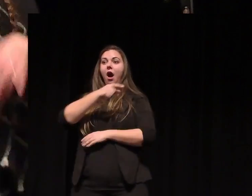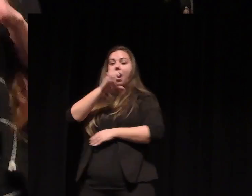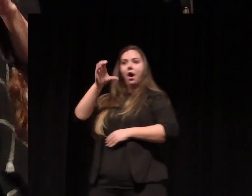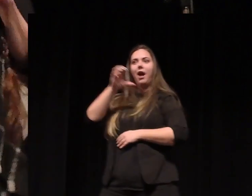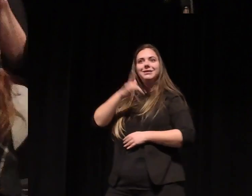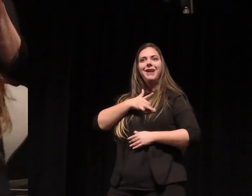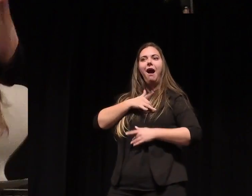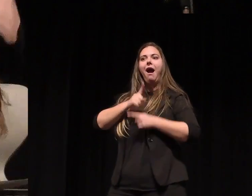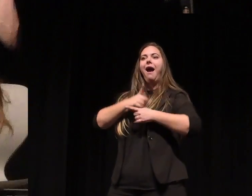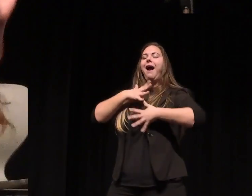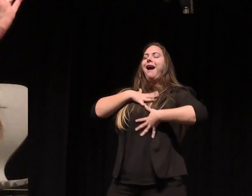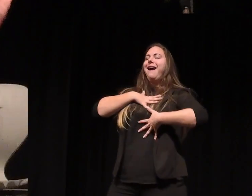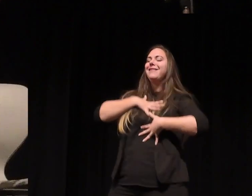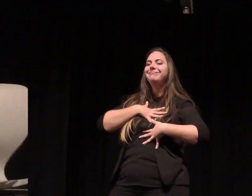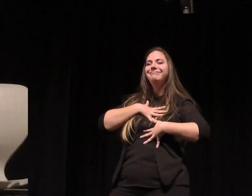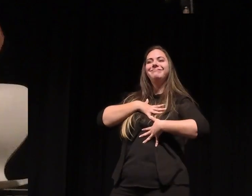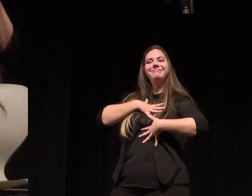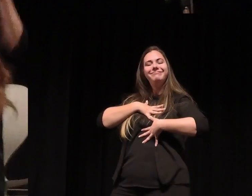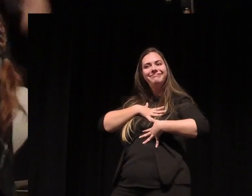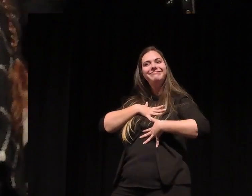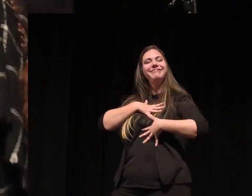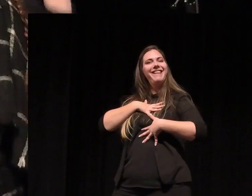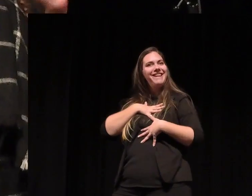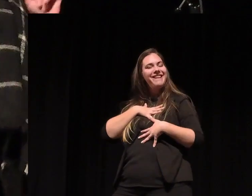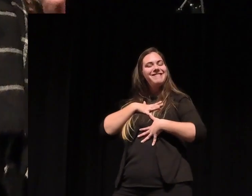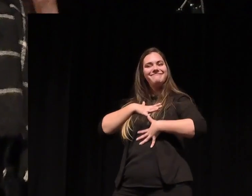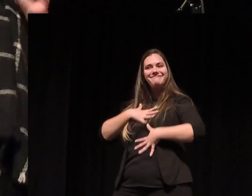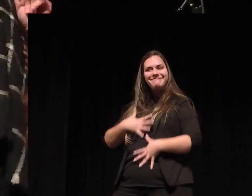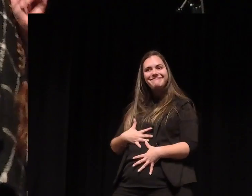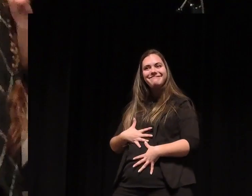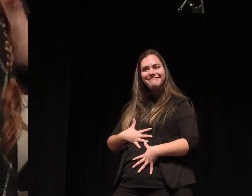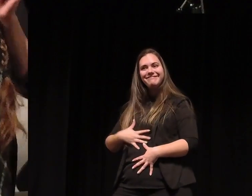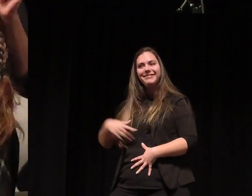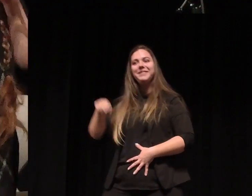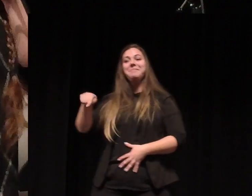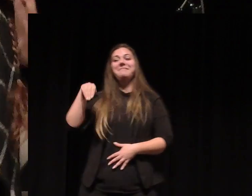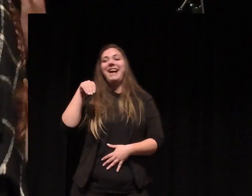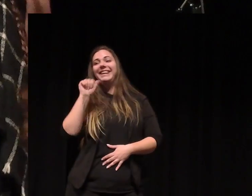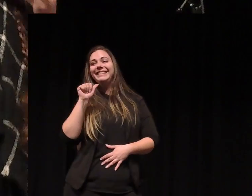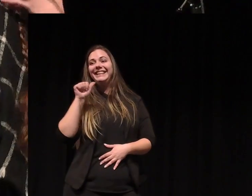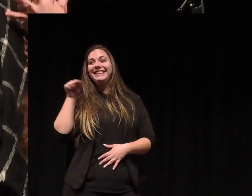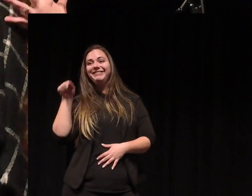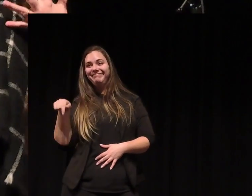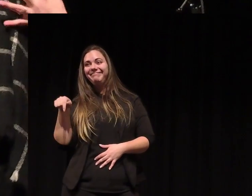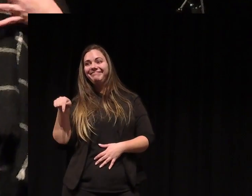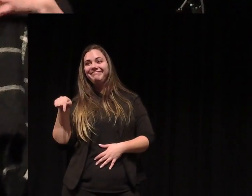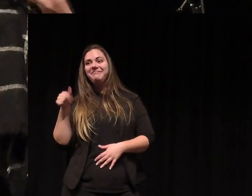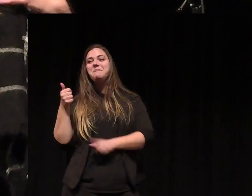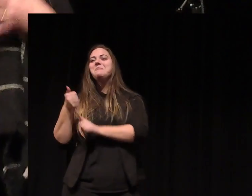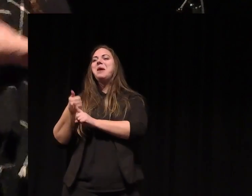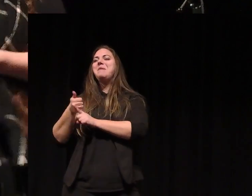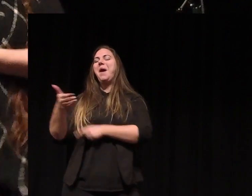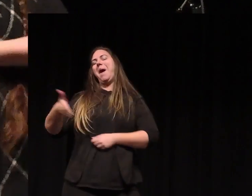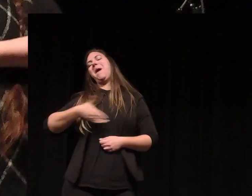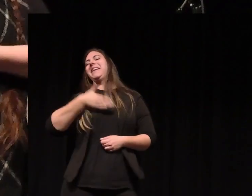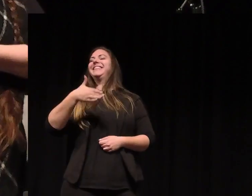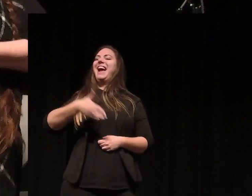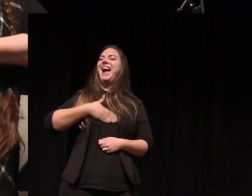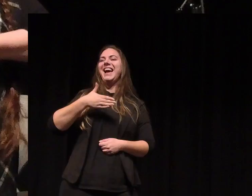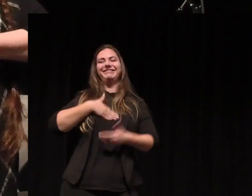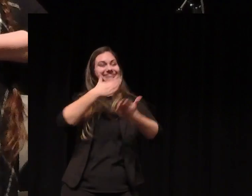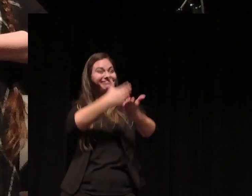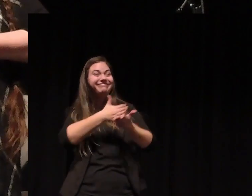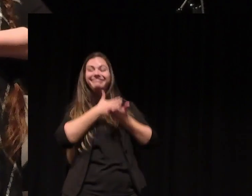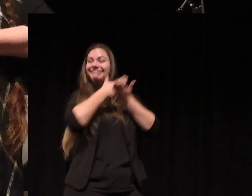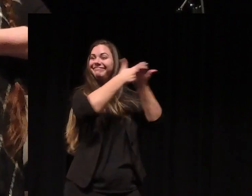mieux. Avant que Marc-André continue sur son chemin, il était tellement content d'avoir rendu service à la femme qu'il